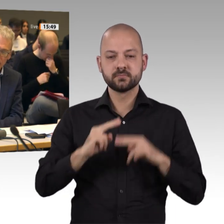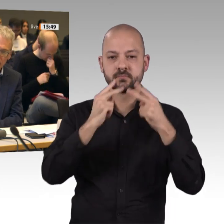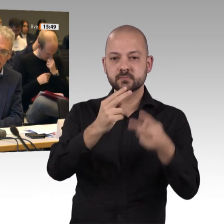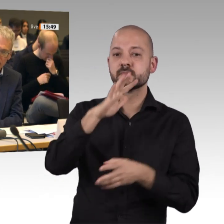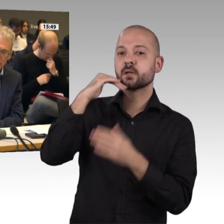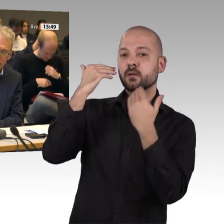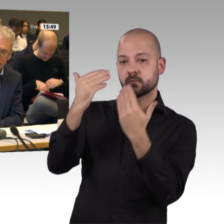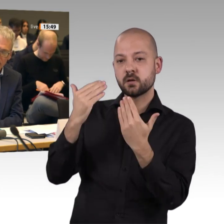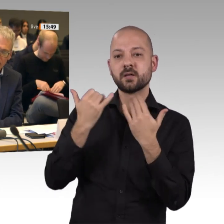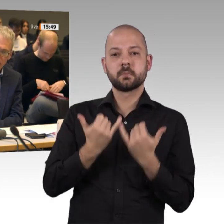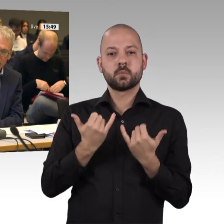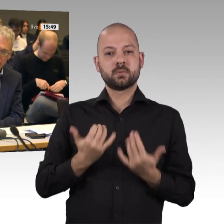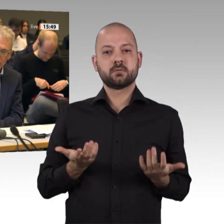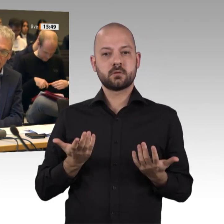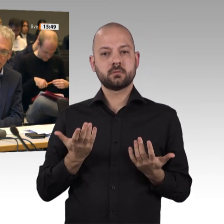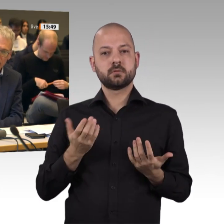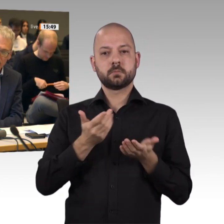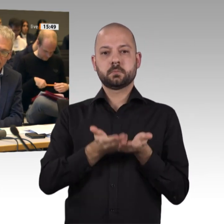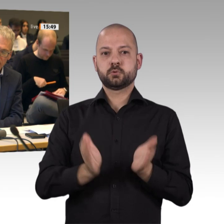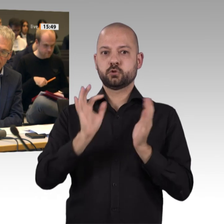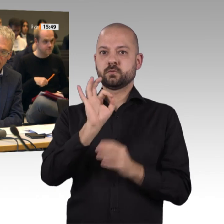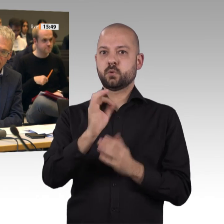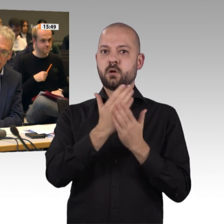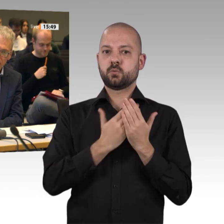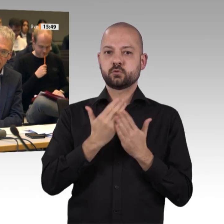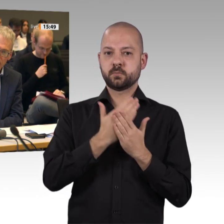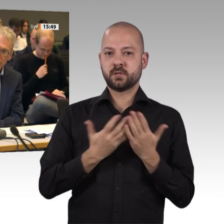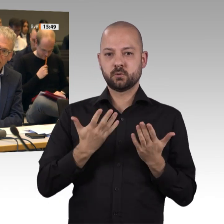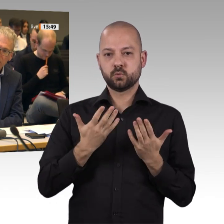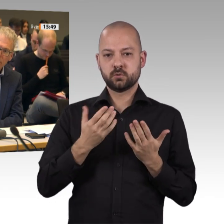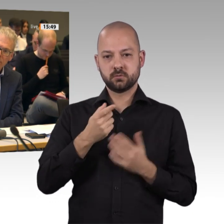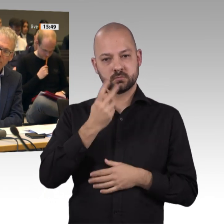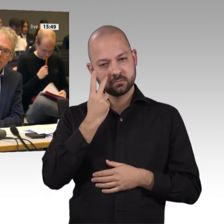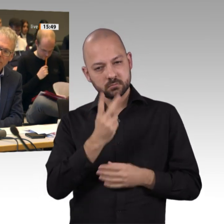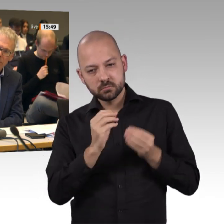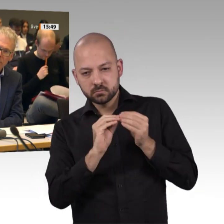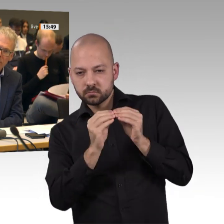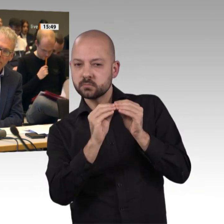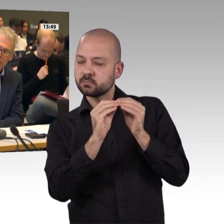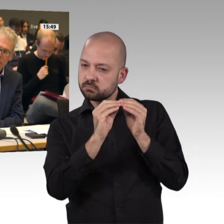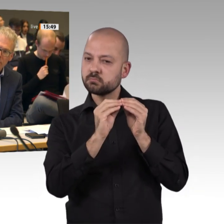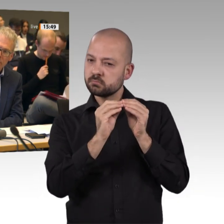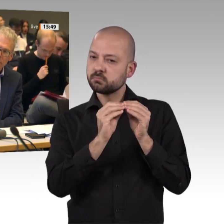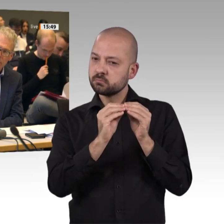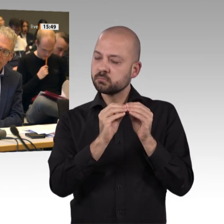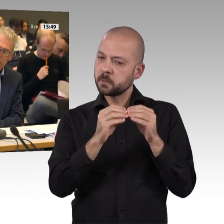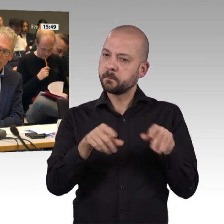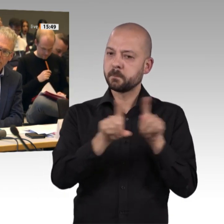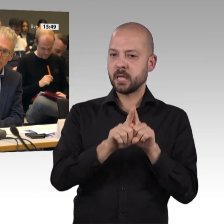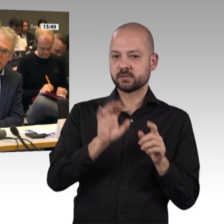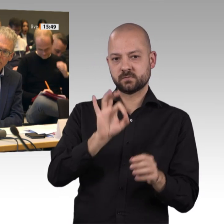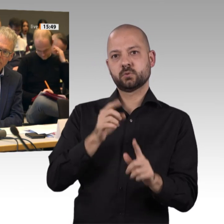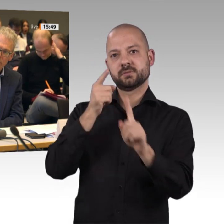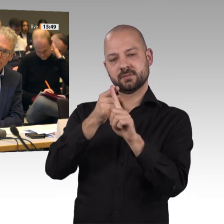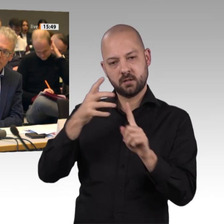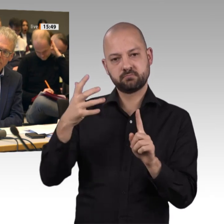Leistung im Eingangsverfahren oder im Berufsbildungsbereich einer Werkstatt für Menschen mit Behinderungen nach § 57 SGB 9 ist